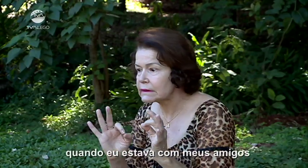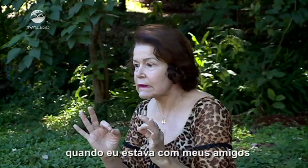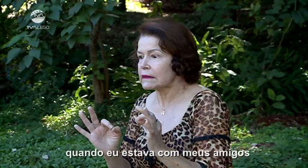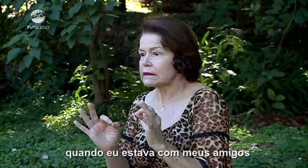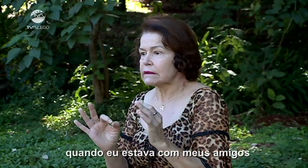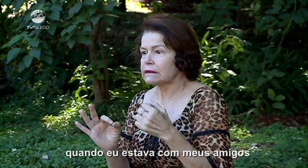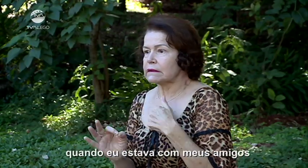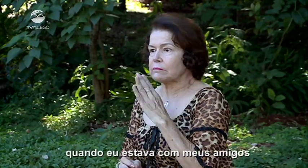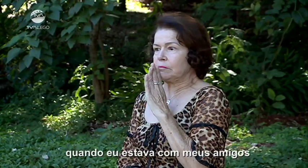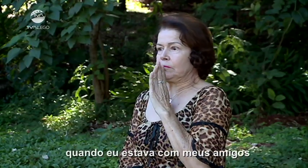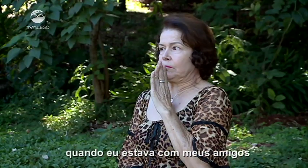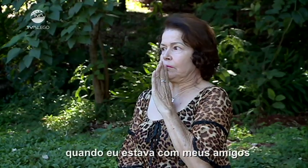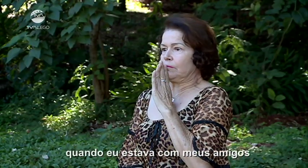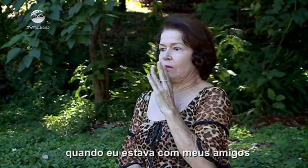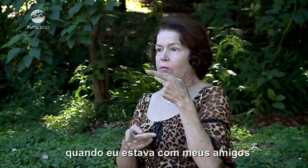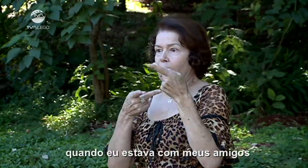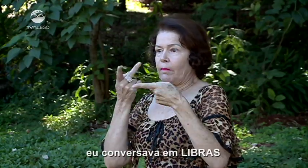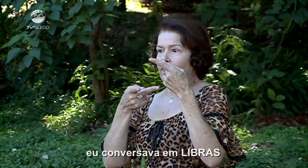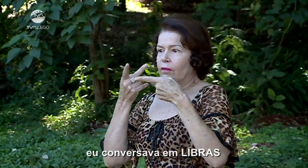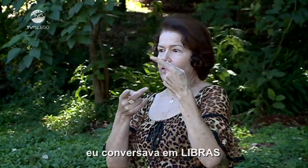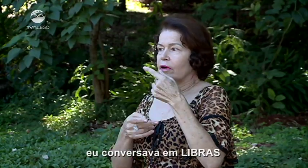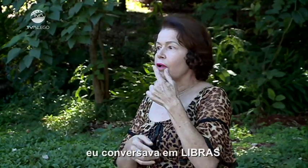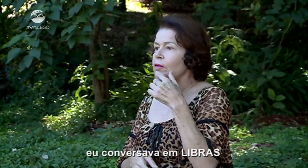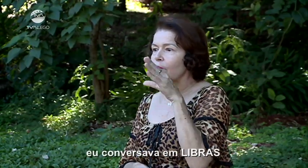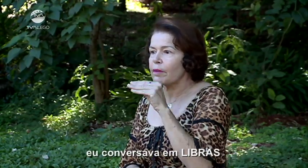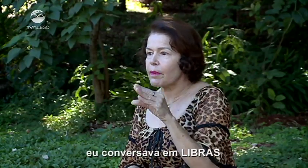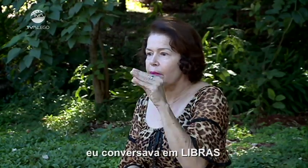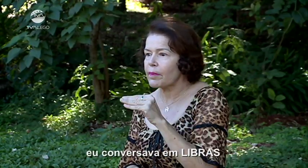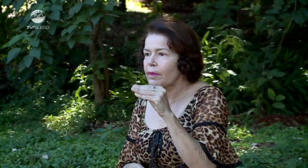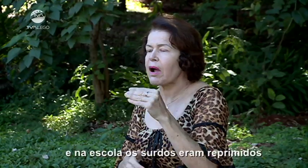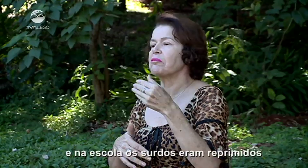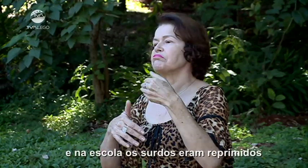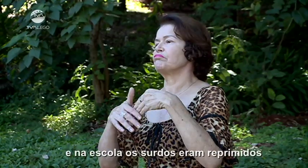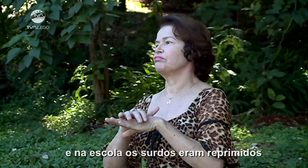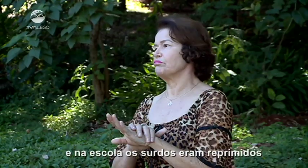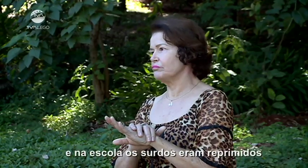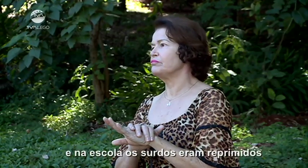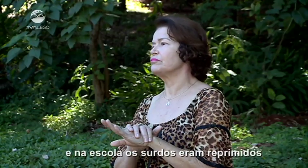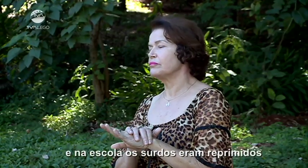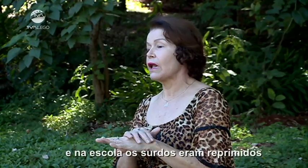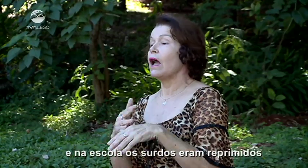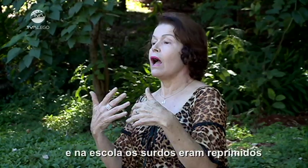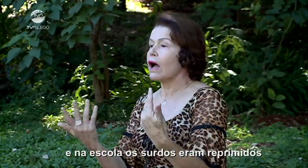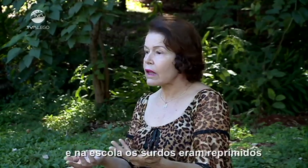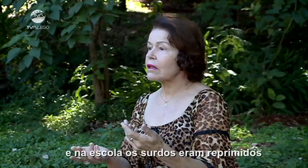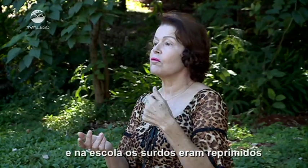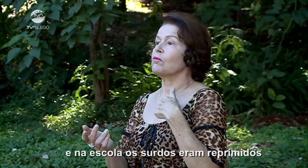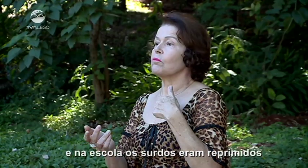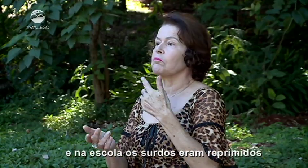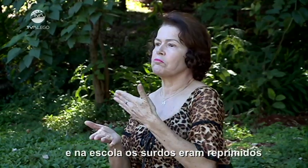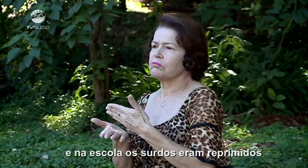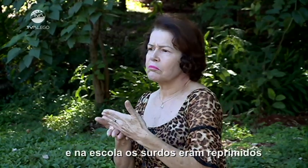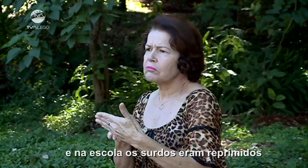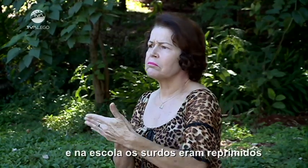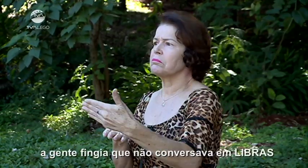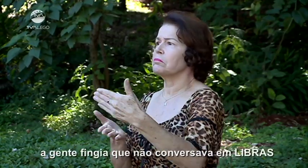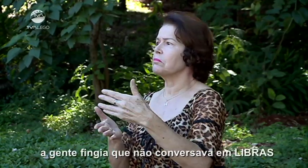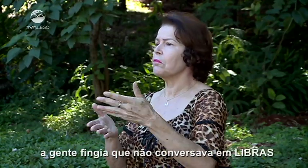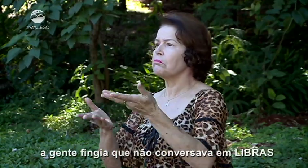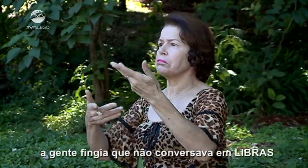quando eu estava junto com os meus amigos, eu conversava em Libras. E na escola, os surdos eram reprimidos, a gente fingia